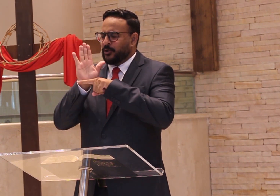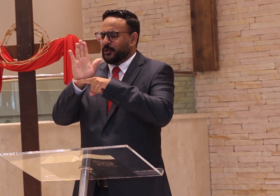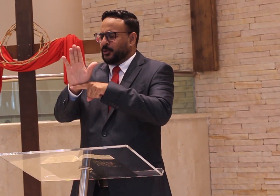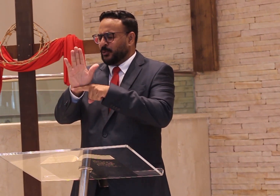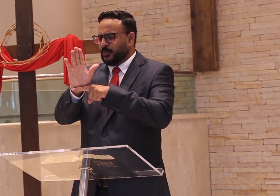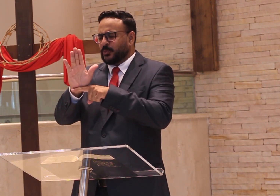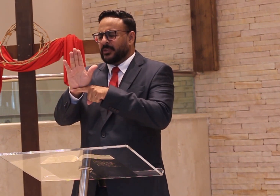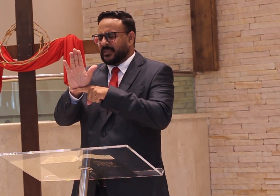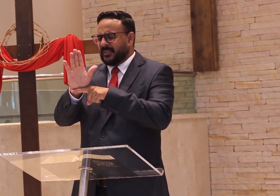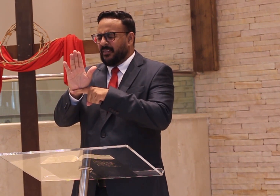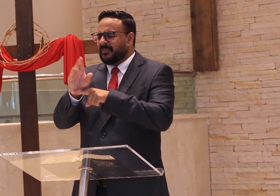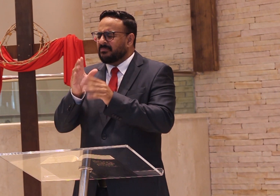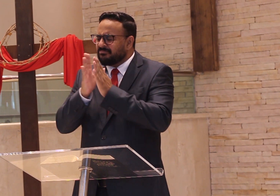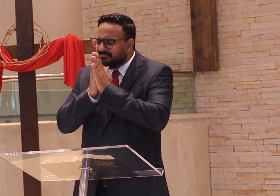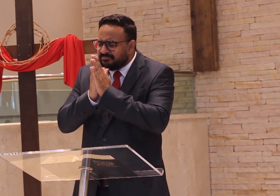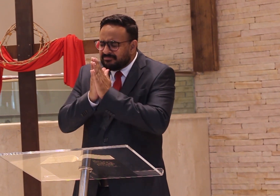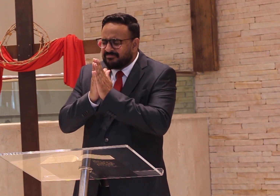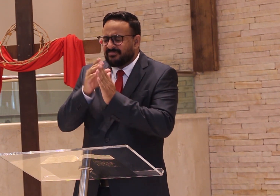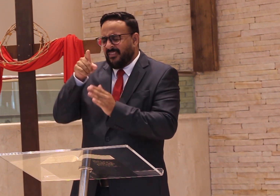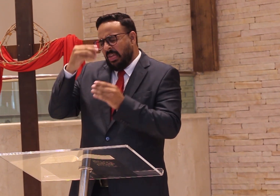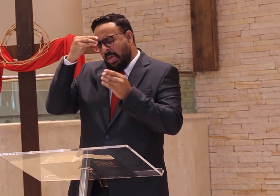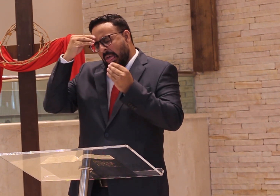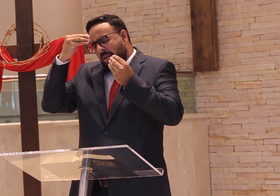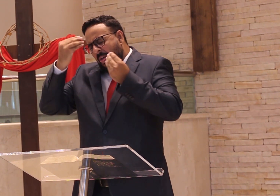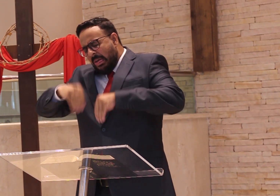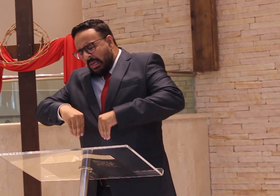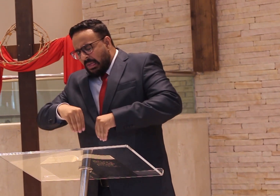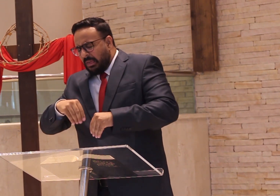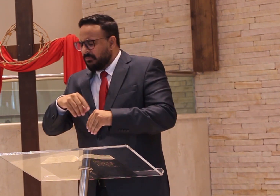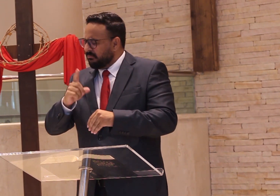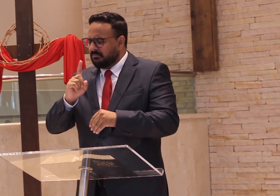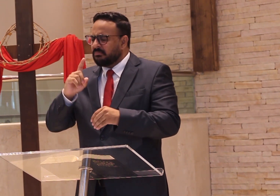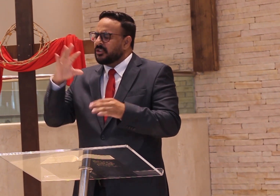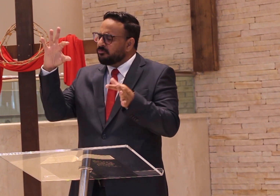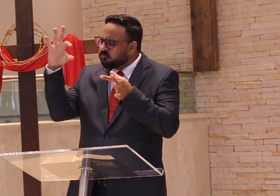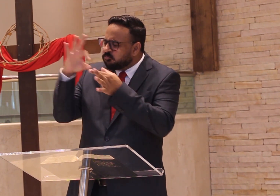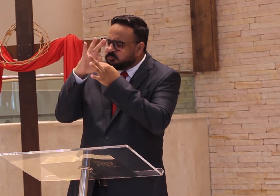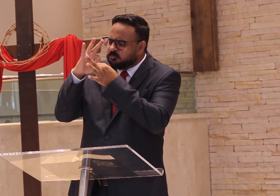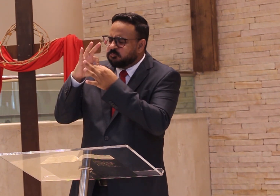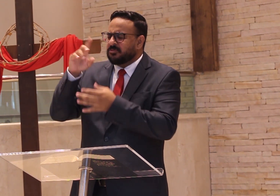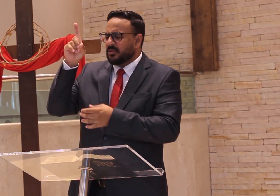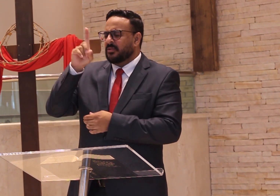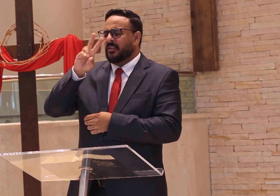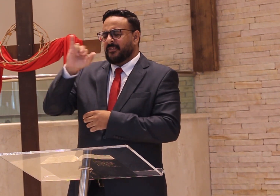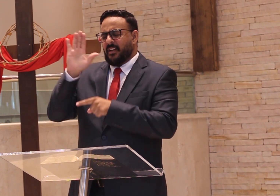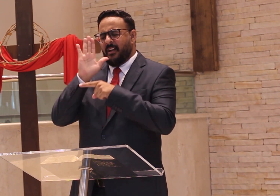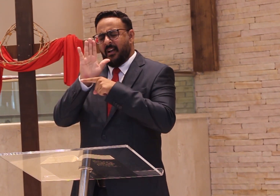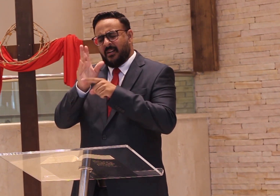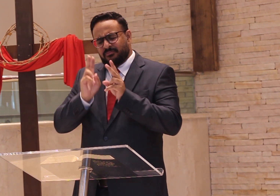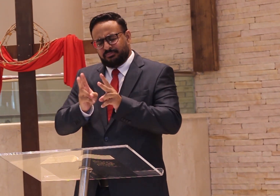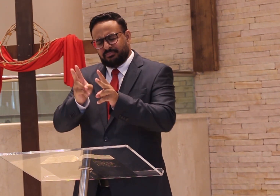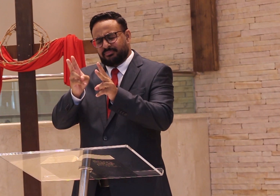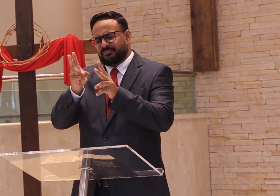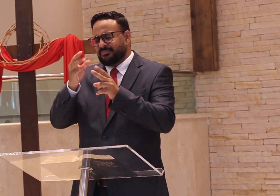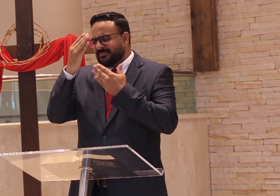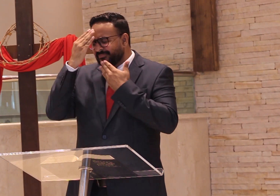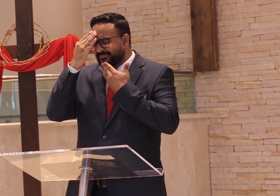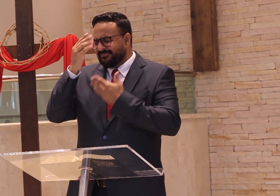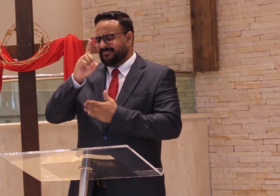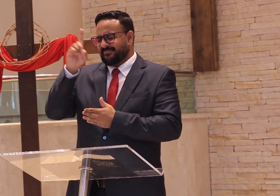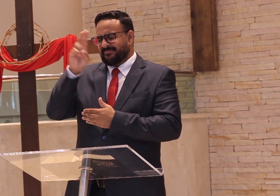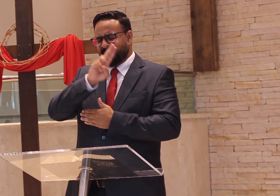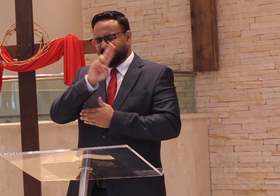possam confiar em Ti, saber que o Senhor é capaz de ajudá-las, que elas não desistam da comunhão contigo, que elas